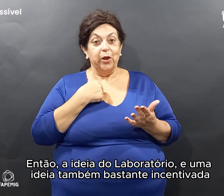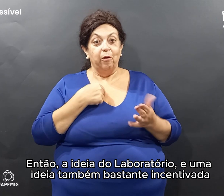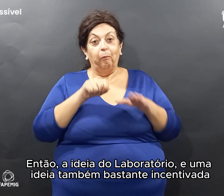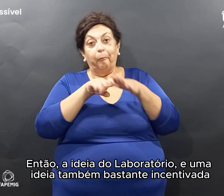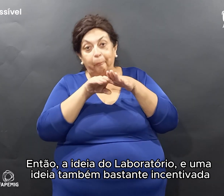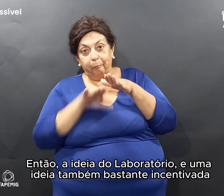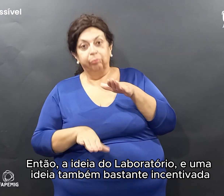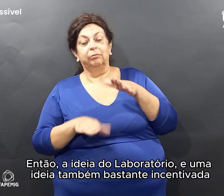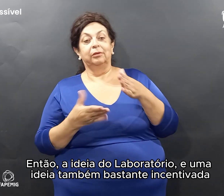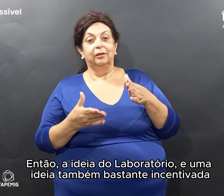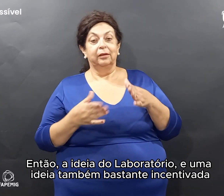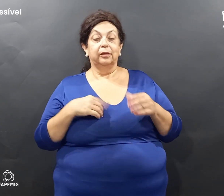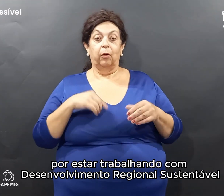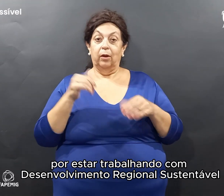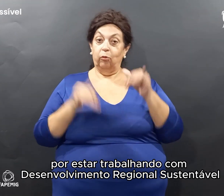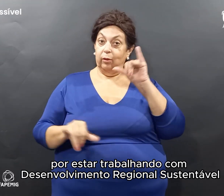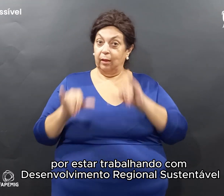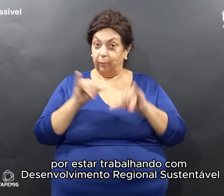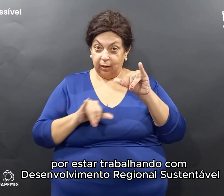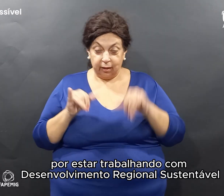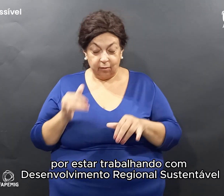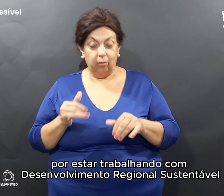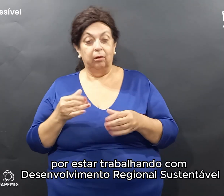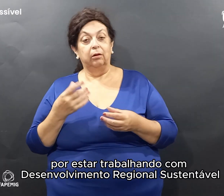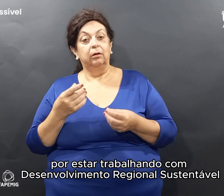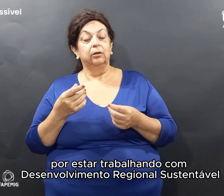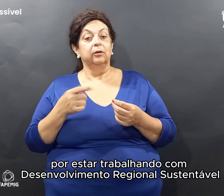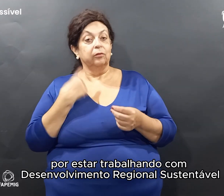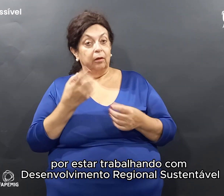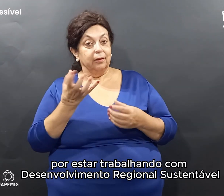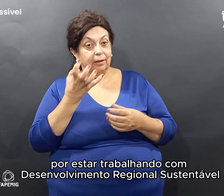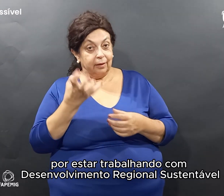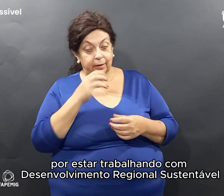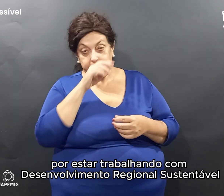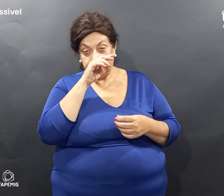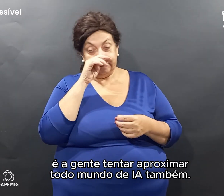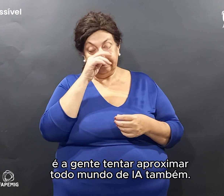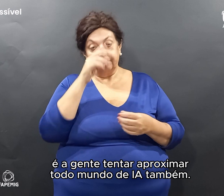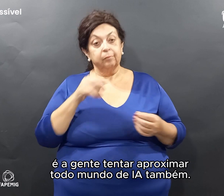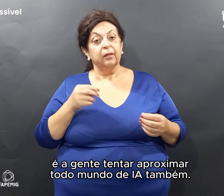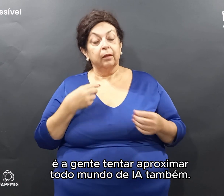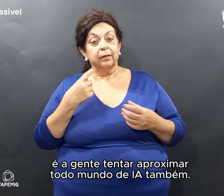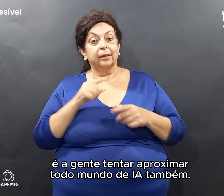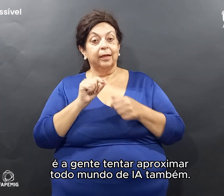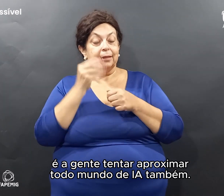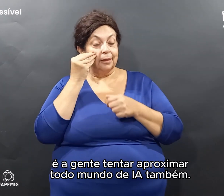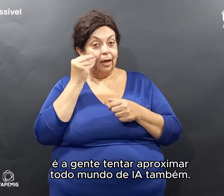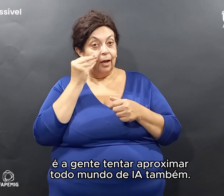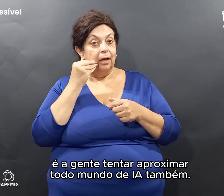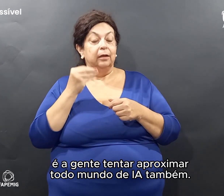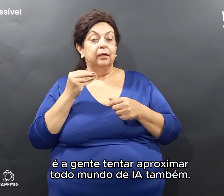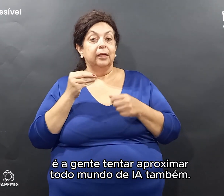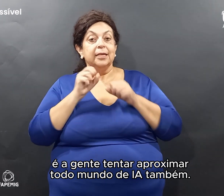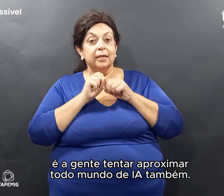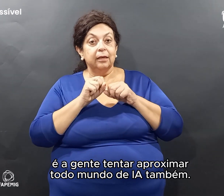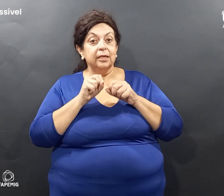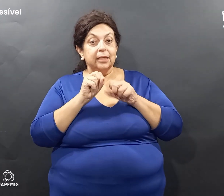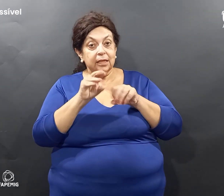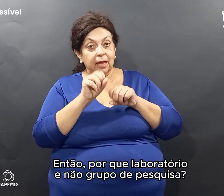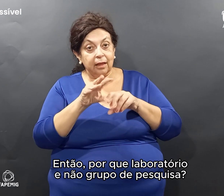bastante incentivada por estar trabalhando com desenvolvimento regional sustentável é a gente tentar aproximar todo mundo de IA também. Então,